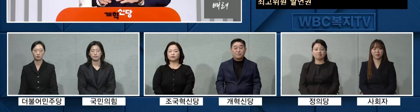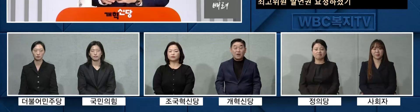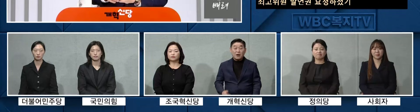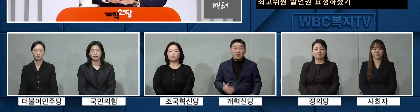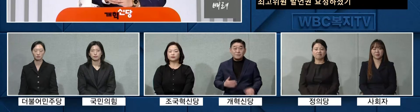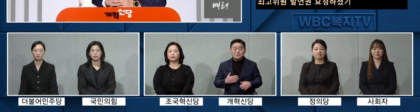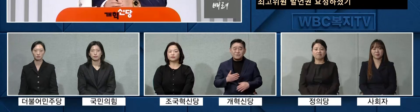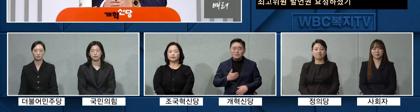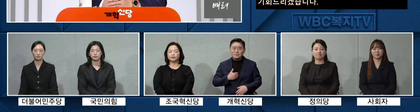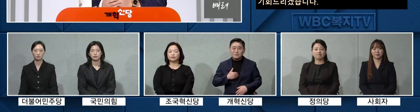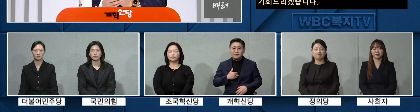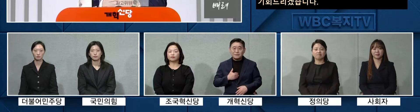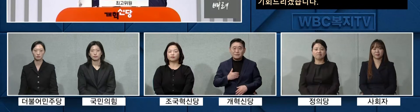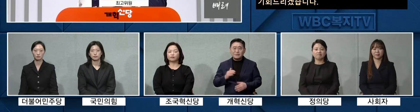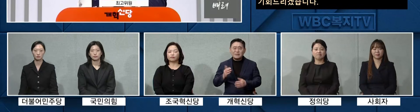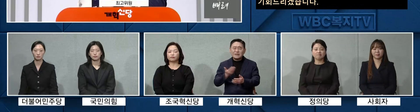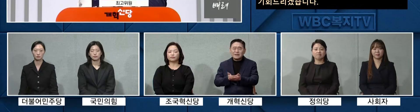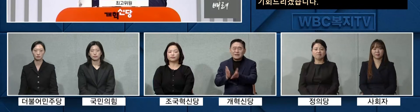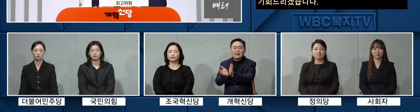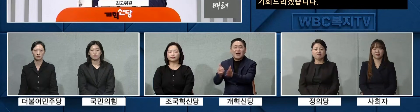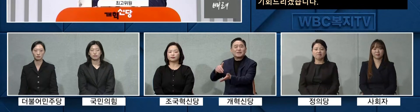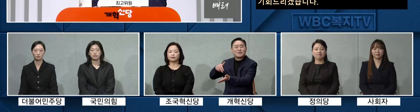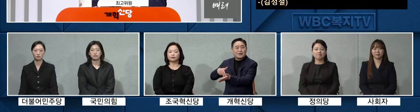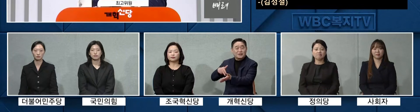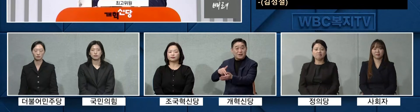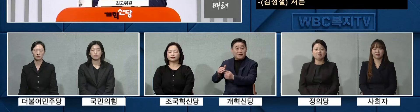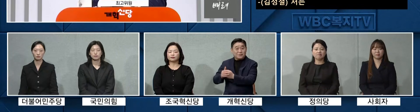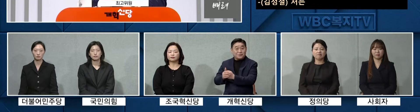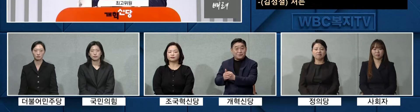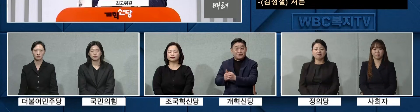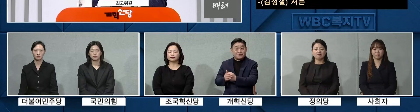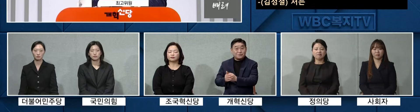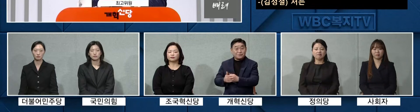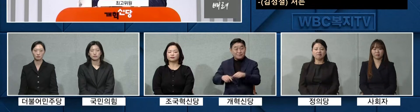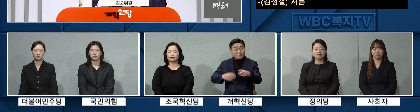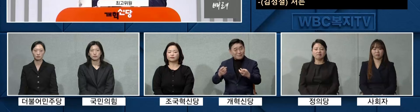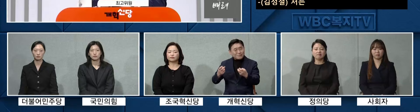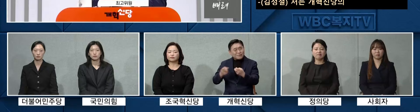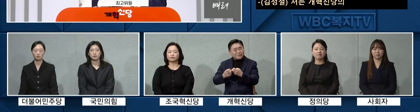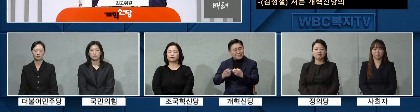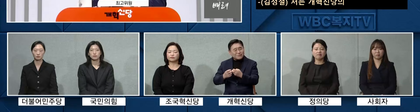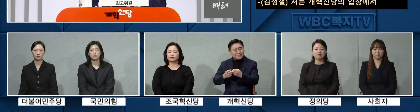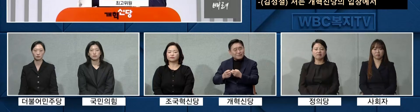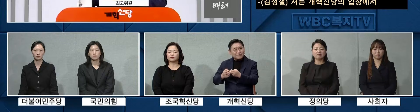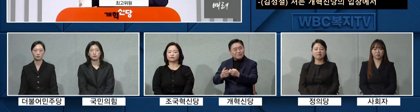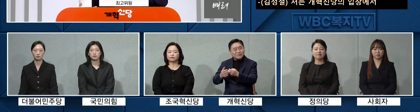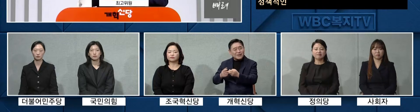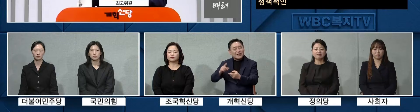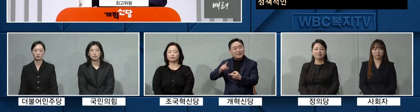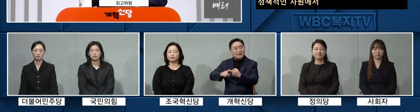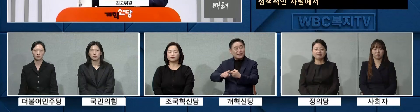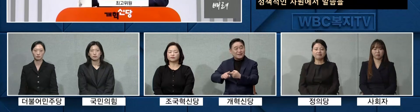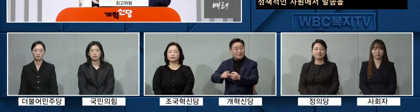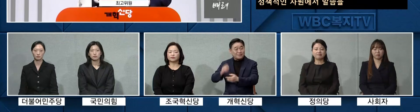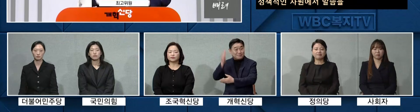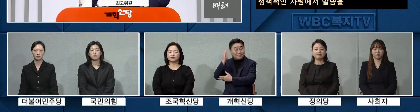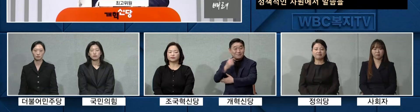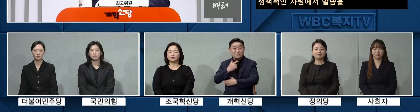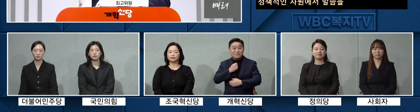저는 이제 개혁신당의 입장에서 좀 정책적인 차원에서 좀 말씀을 좀 드리고 싶습니다.